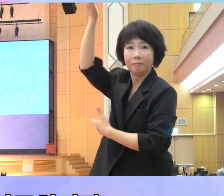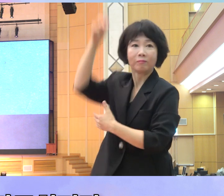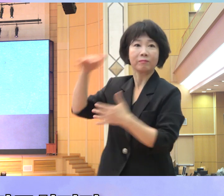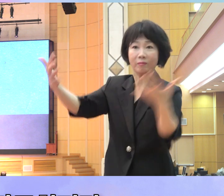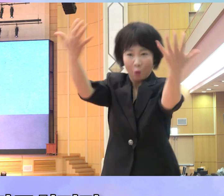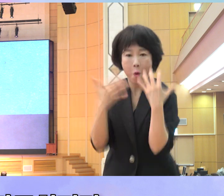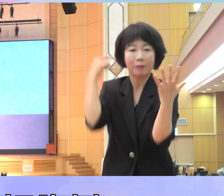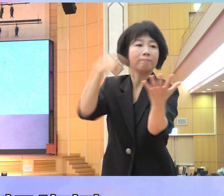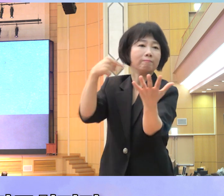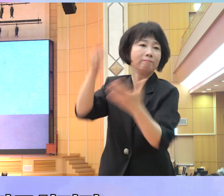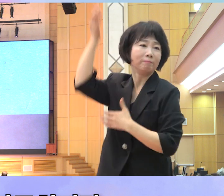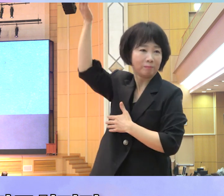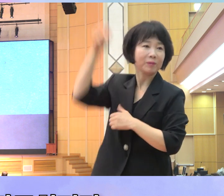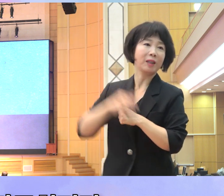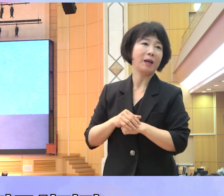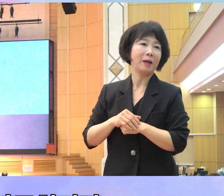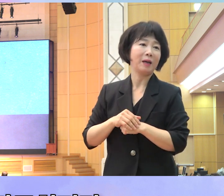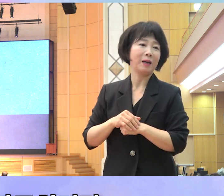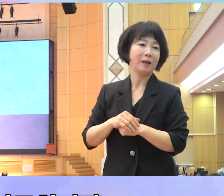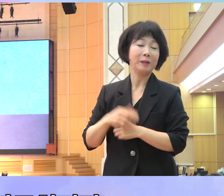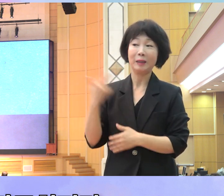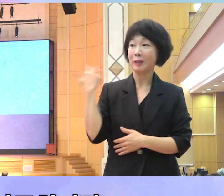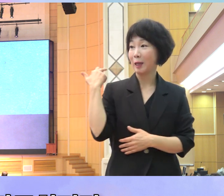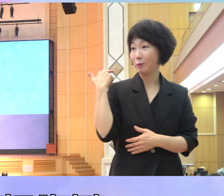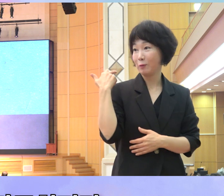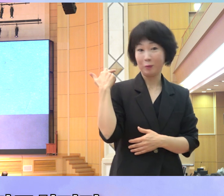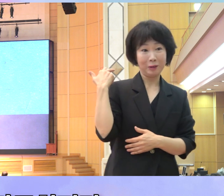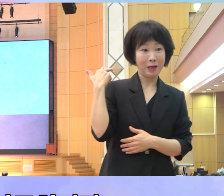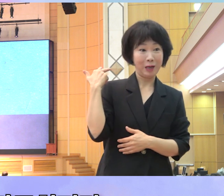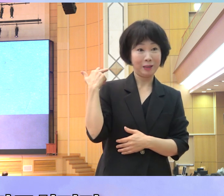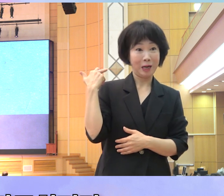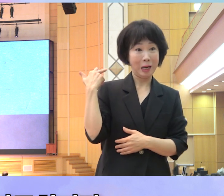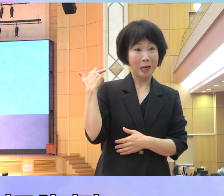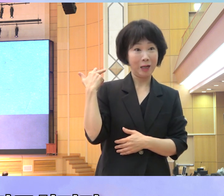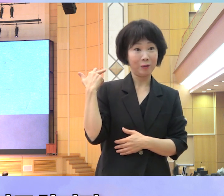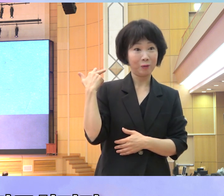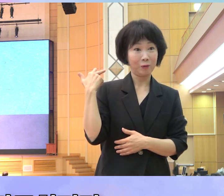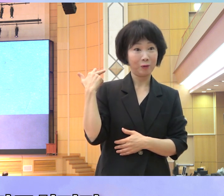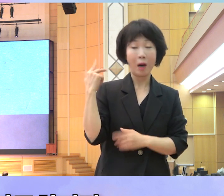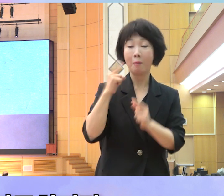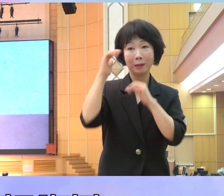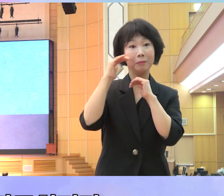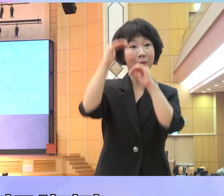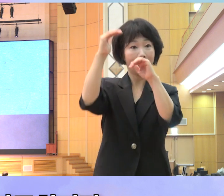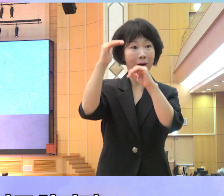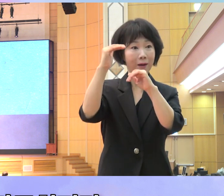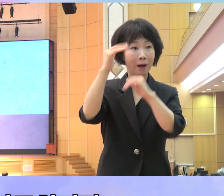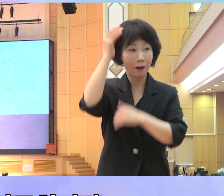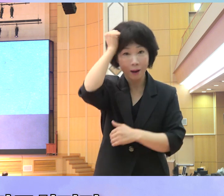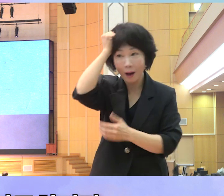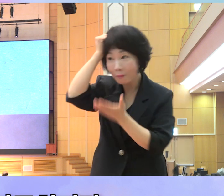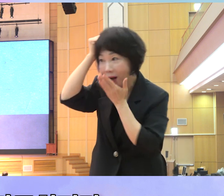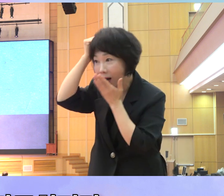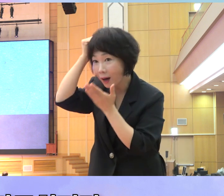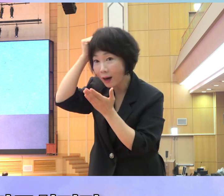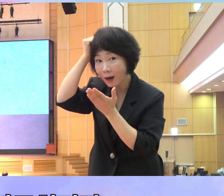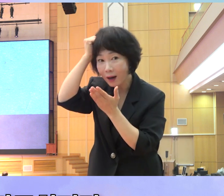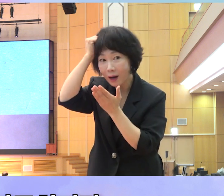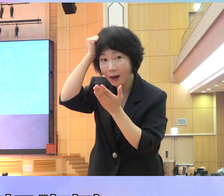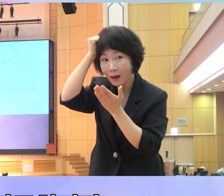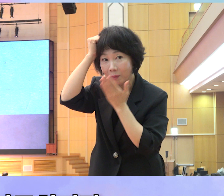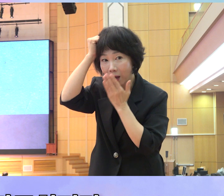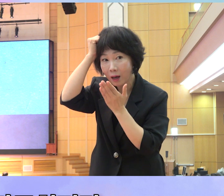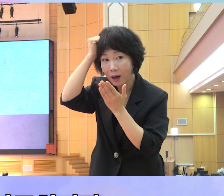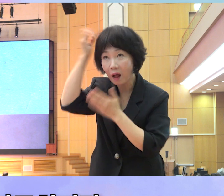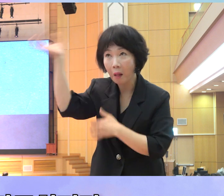주 말씀이랑 연결이 돼요. 우리 저번 주 말씀을 한번 이렇게 다시 한번 리뷰를 해보면, 결핍이